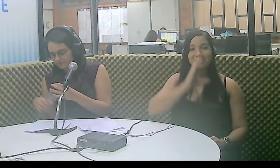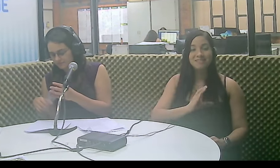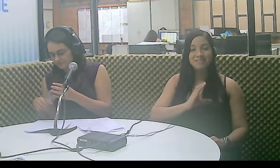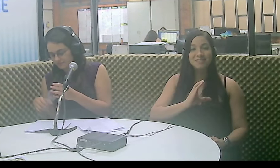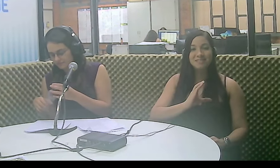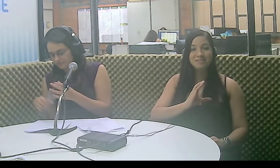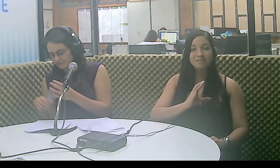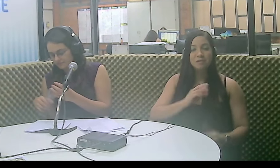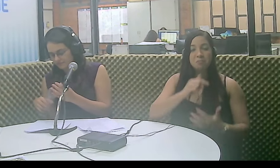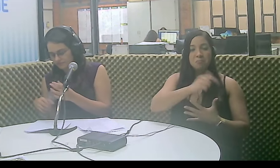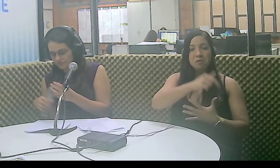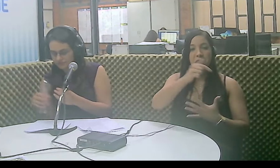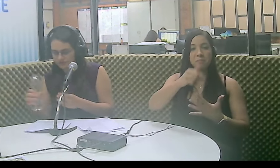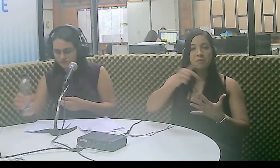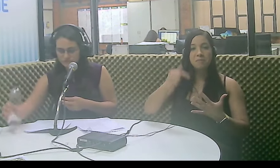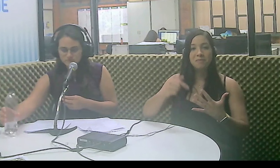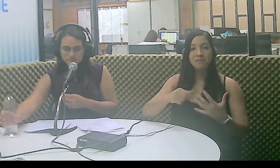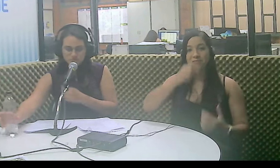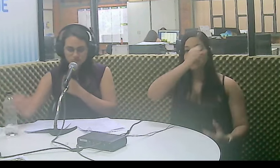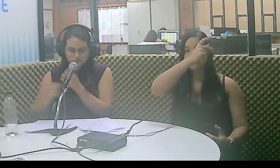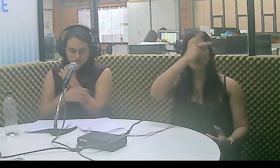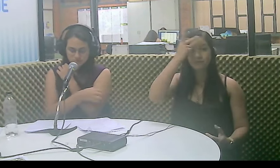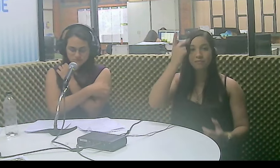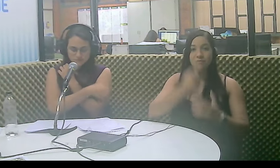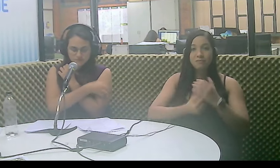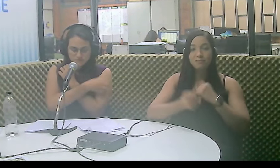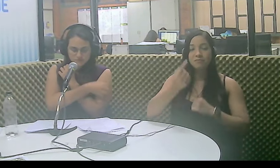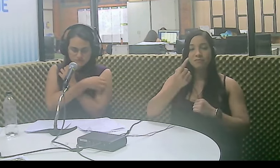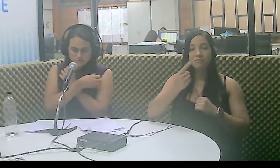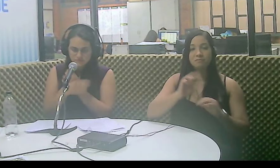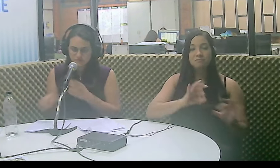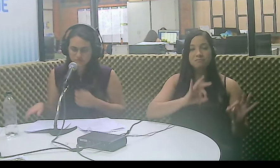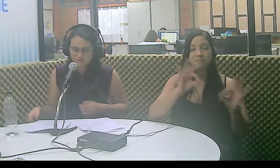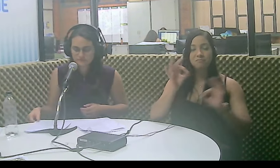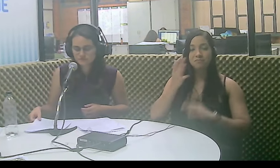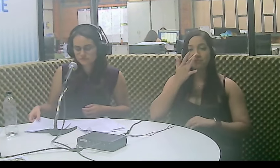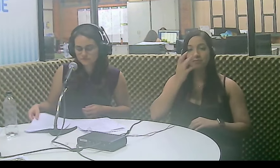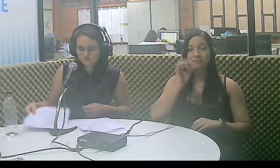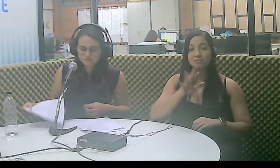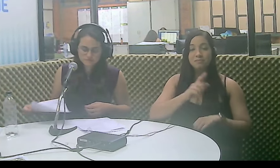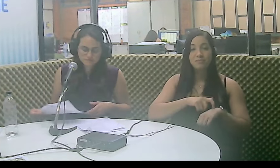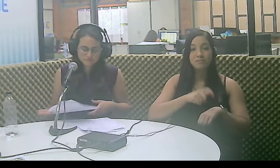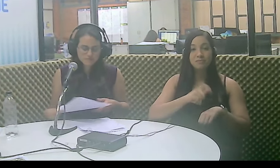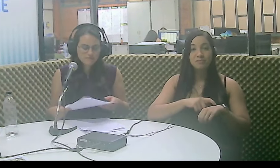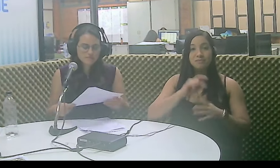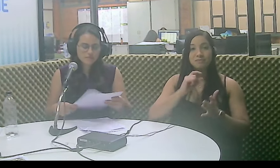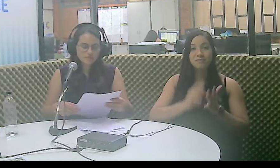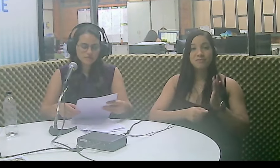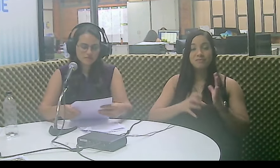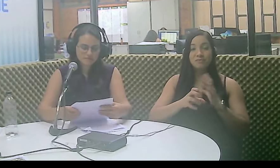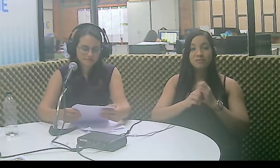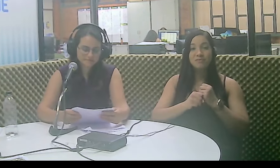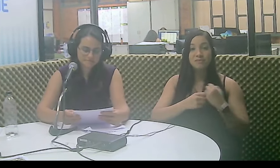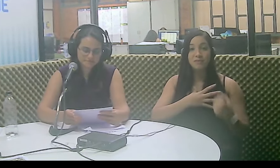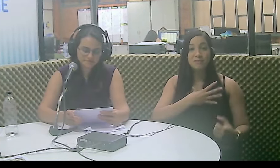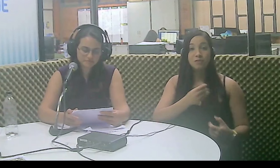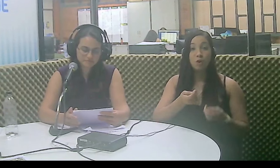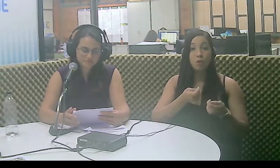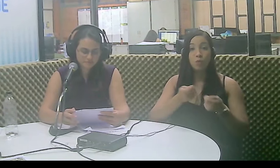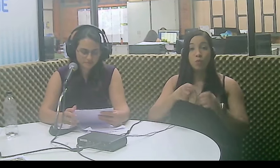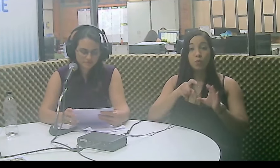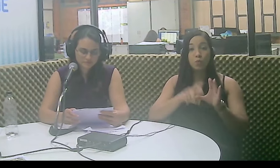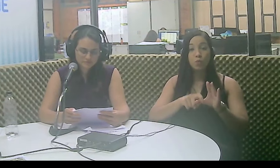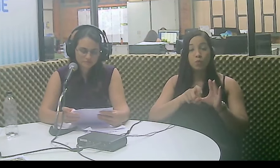reúne os serviços online da Prefeitura num só lugar. Você clica e acompanha horários da coleta de lixo, matrículas e notas dos filhos, negocia